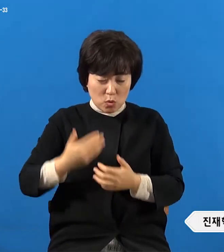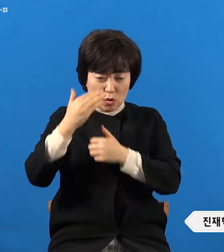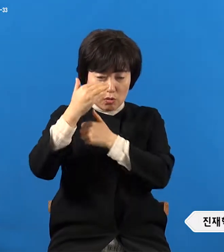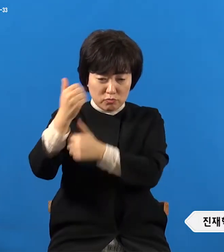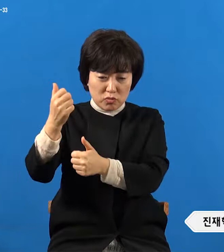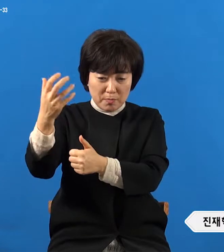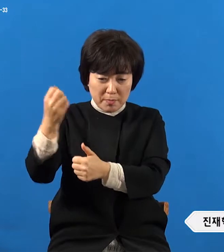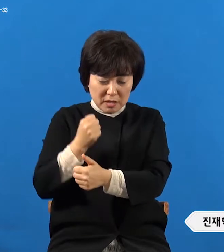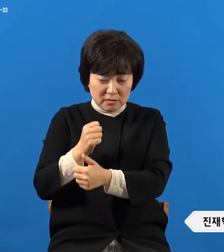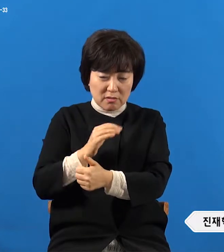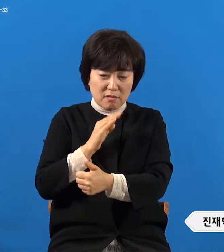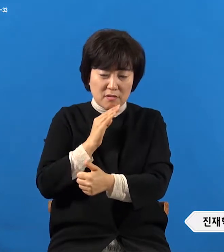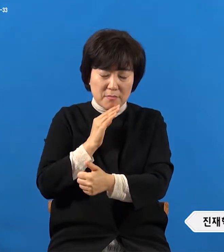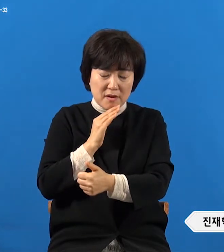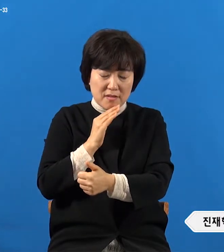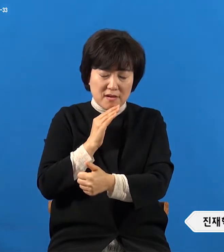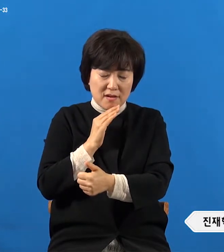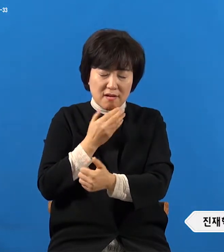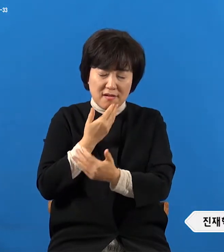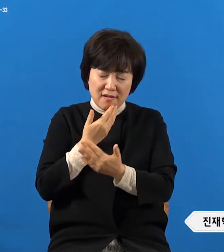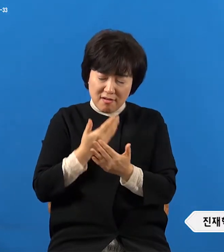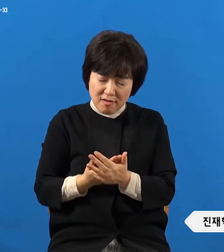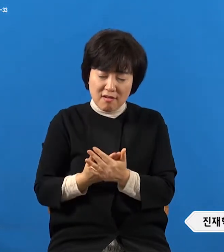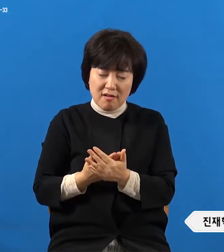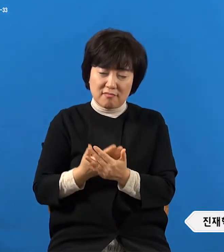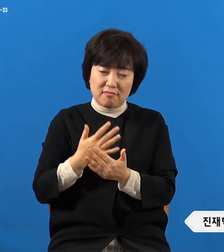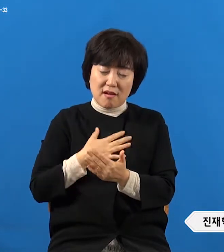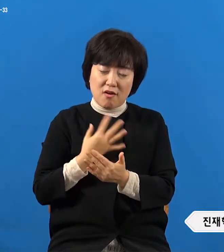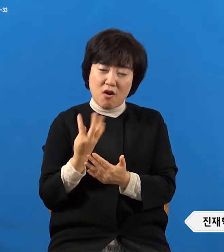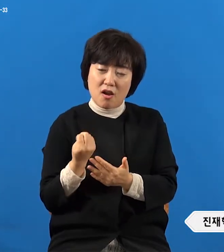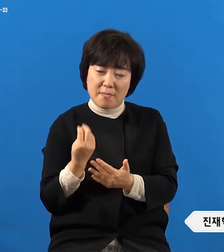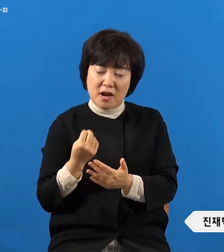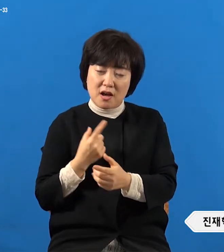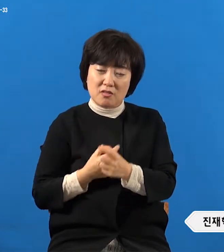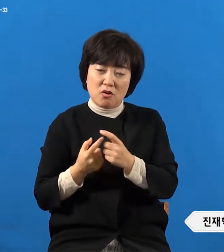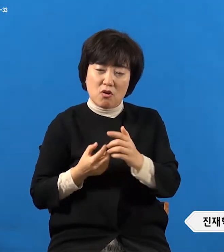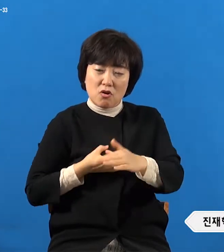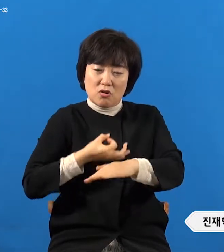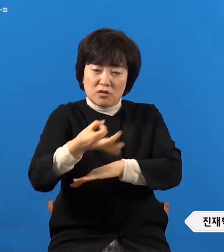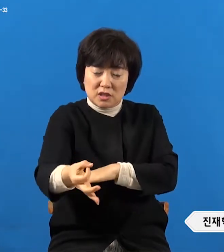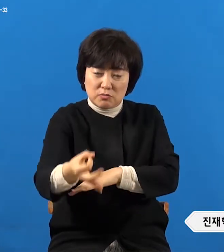과연 얼마나 지불해야 될 대가가 되는지.